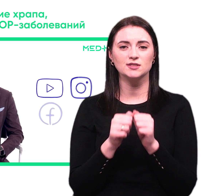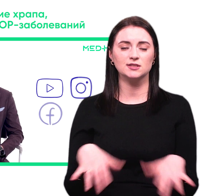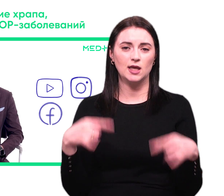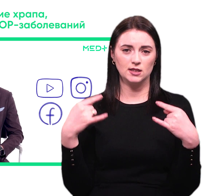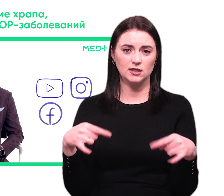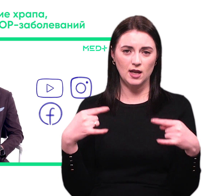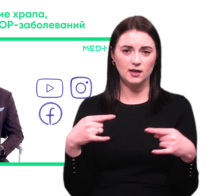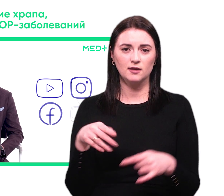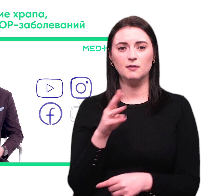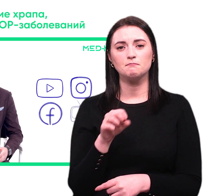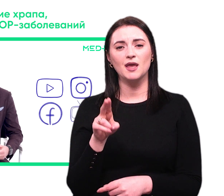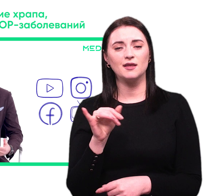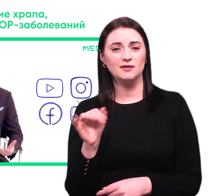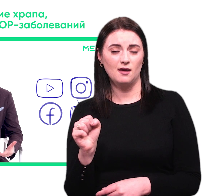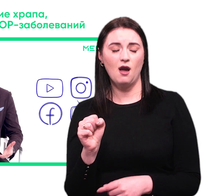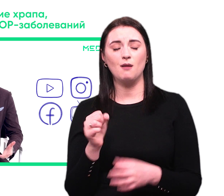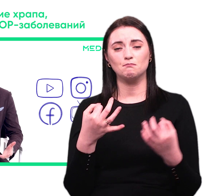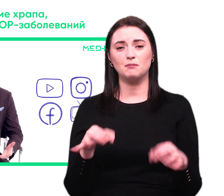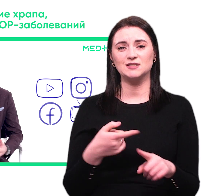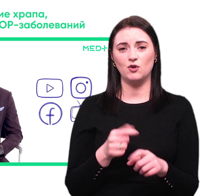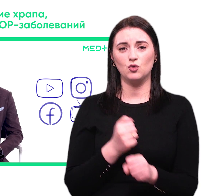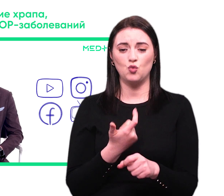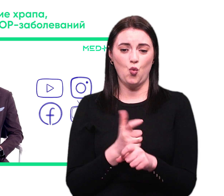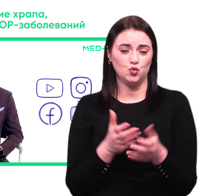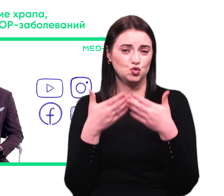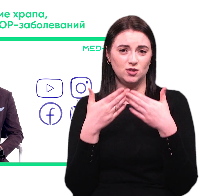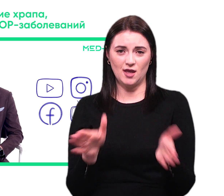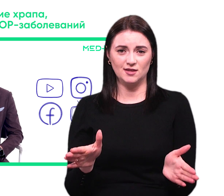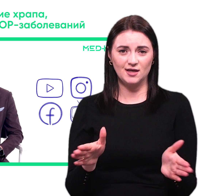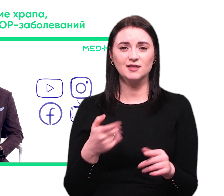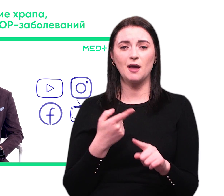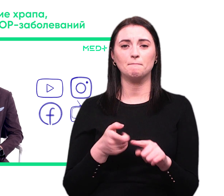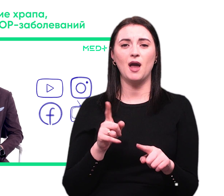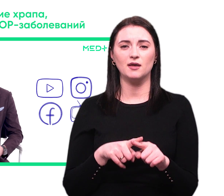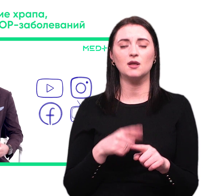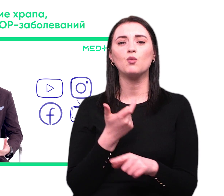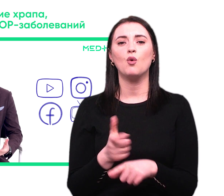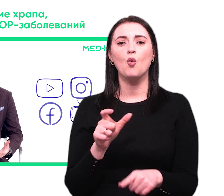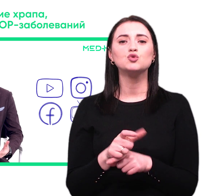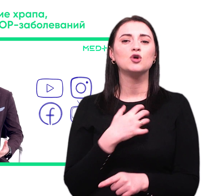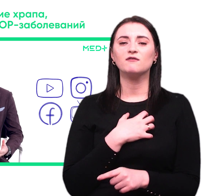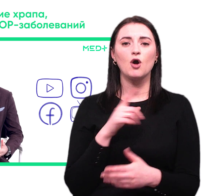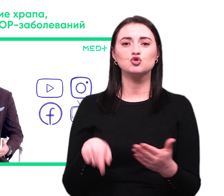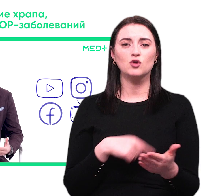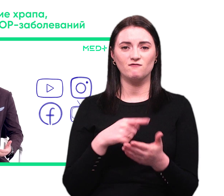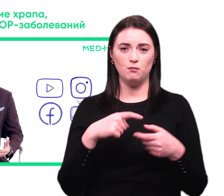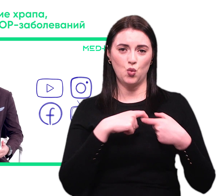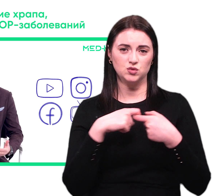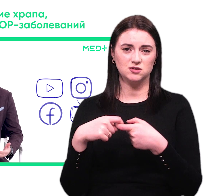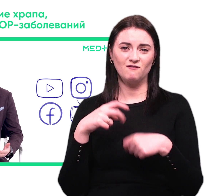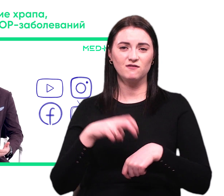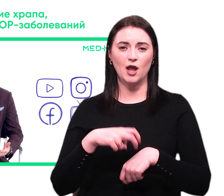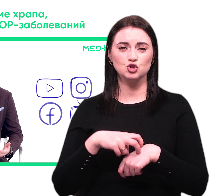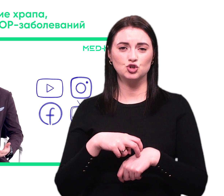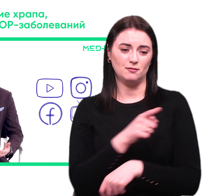телеканалы, медиа позволяют это делать сейчас очень открыто. Поэтому очень важный вопрос коммуникации врачей,